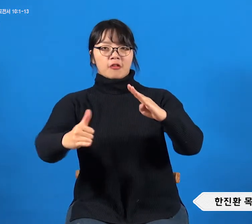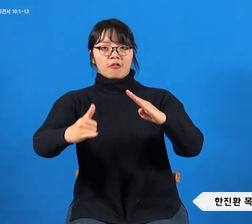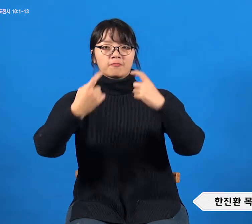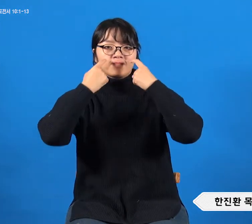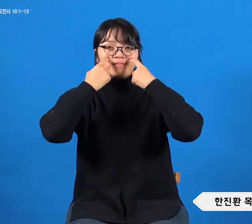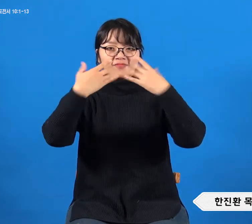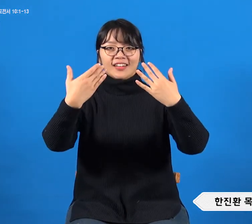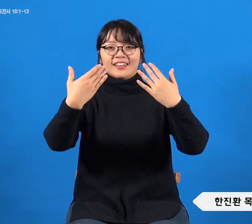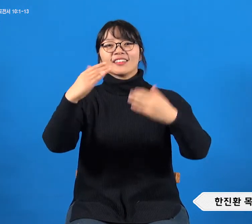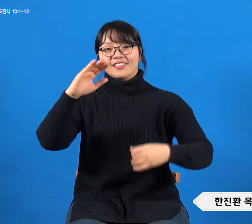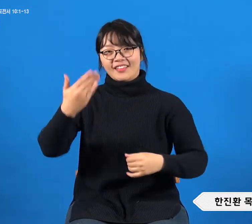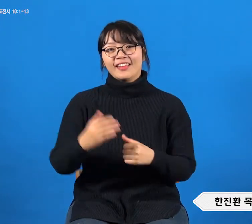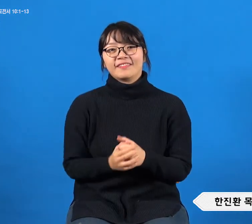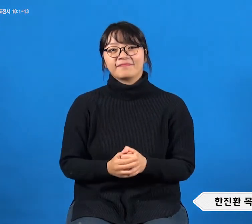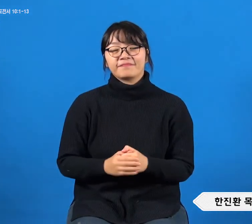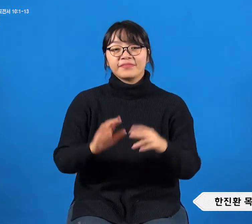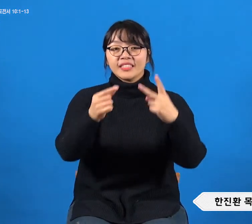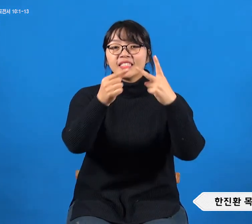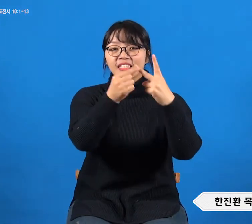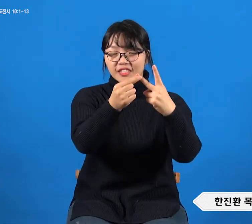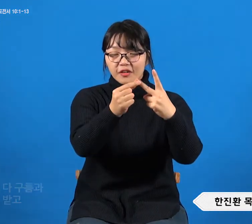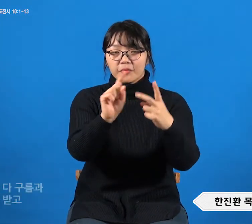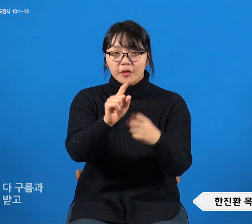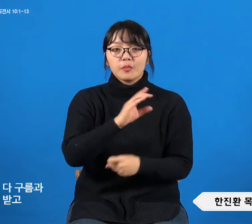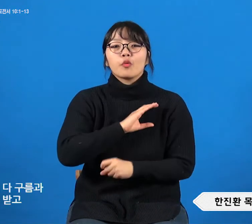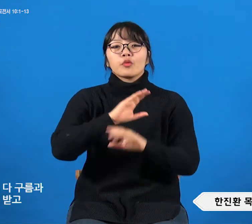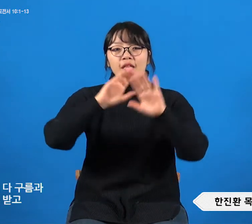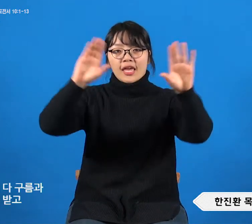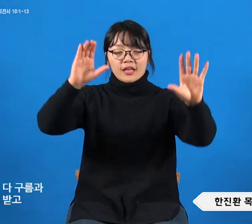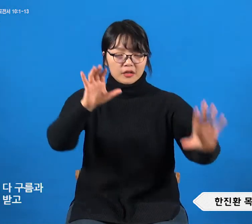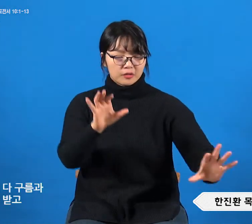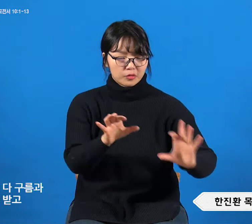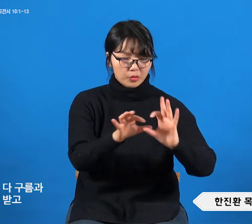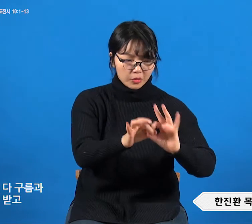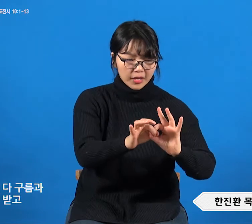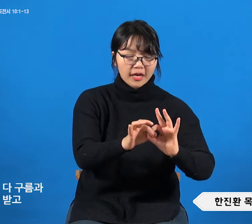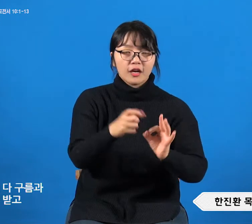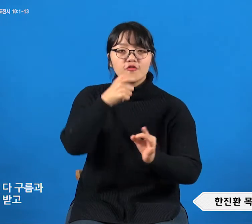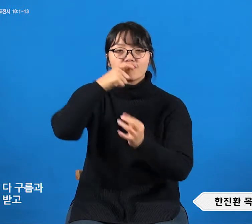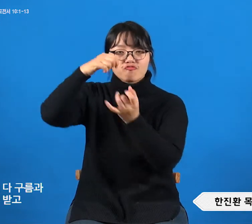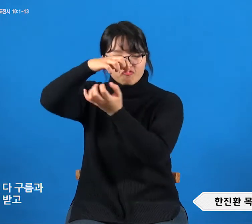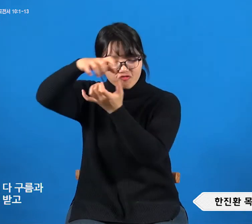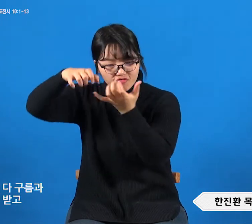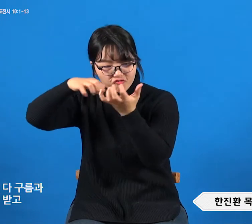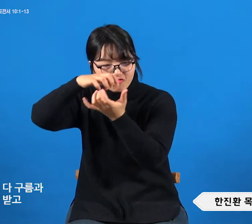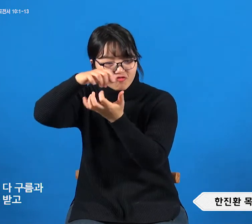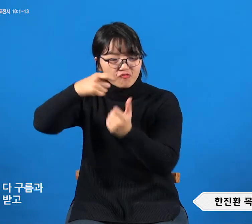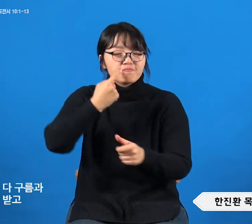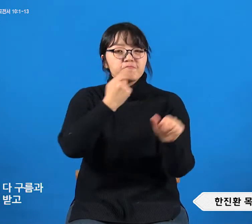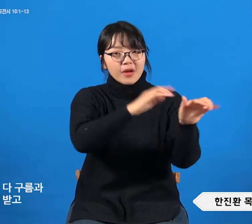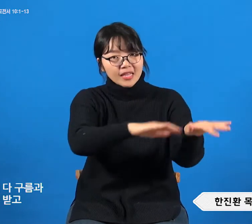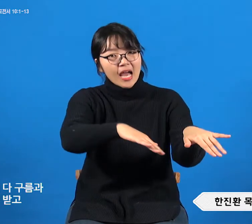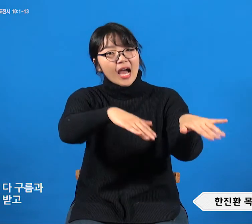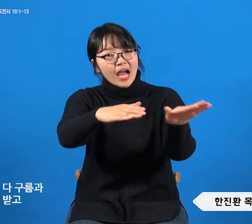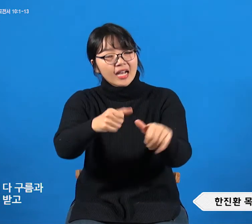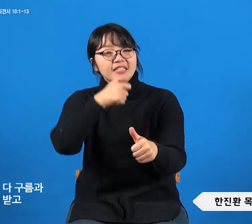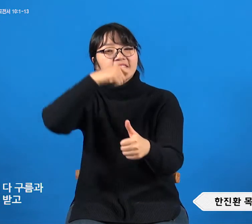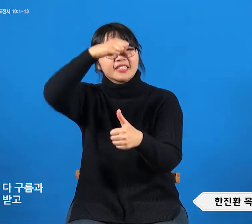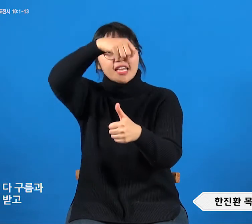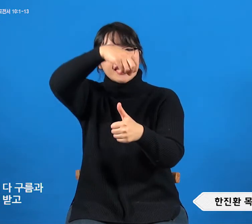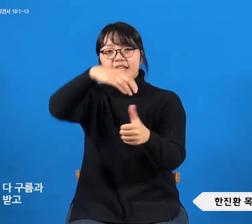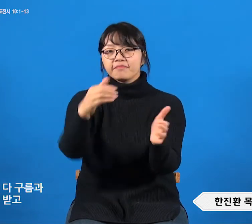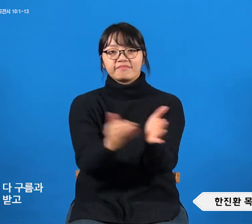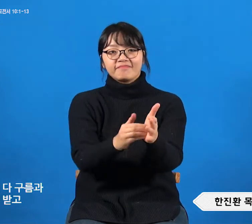그래서 2절에 보면 모세에게 속하여 다 구름과 바다에서 세례를 받고 했습니다.